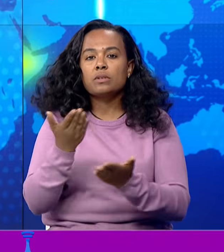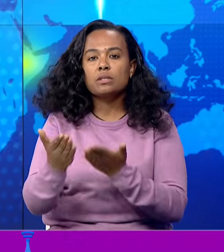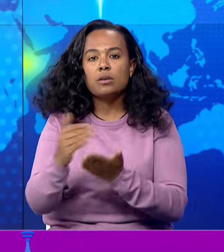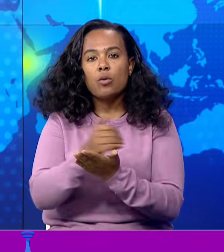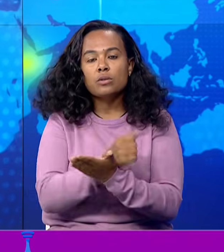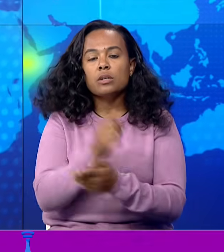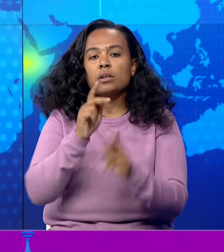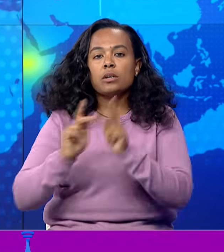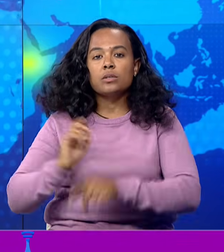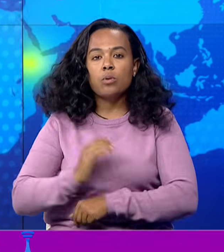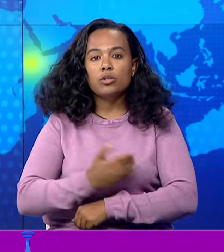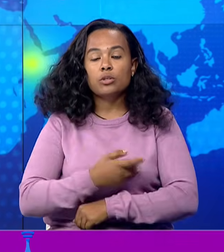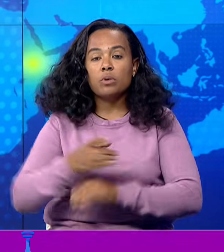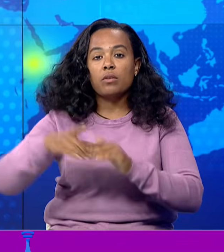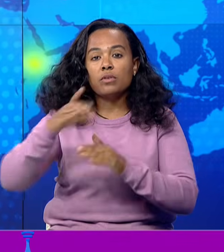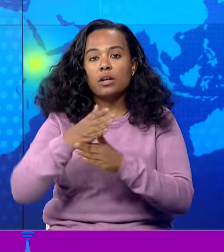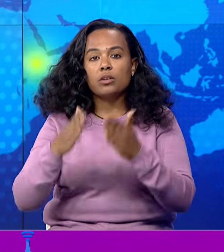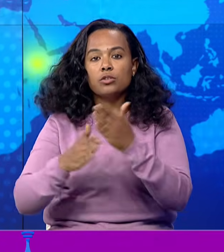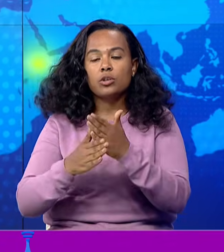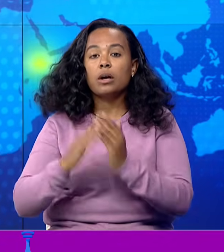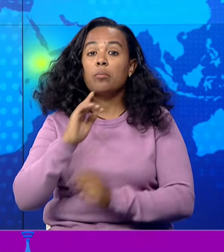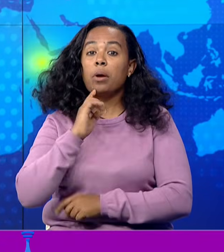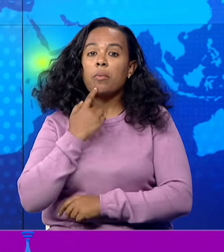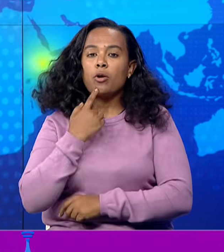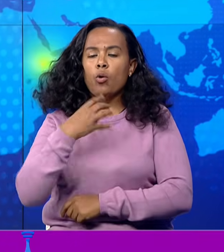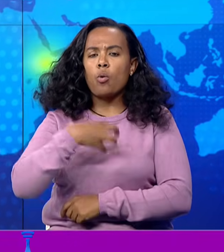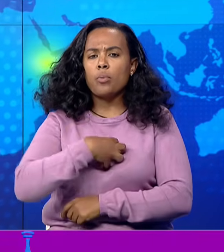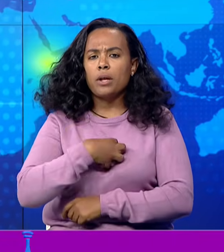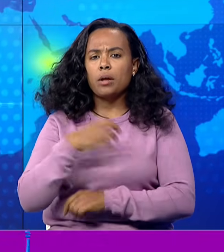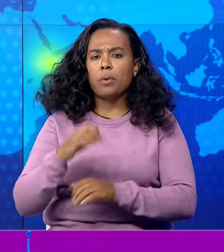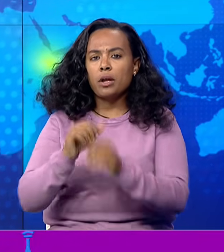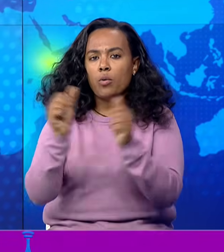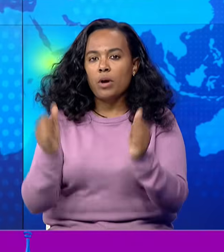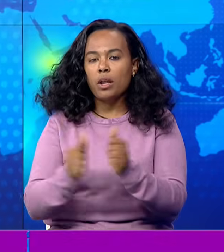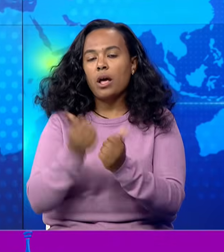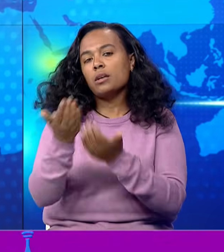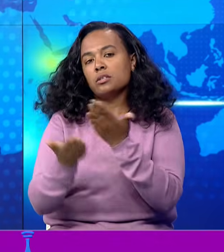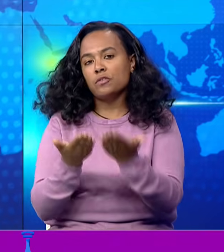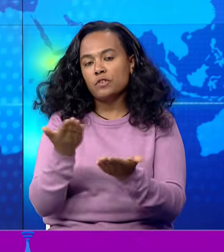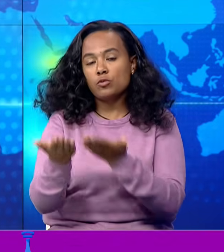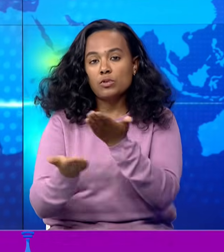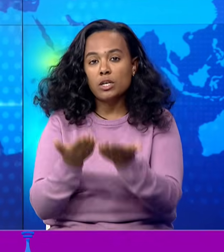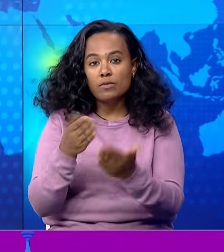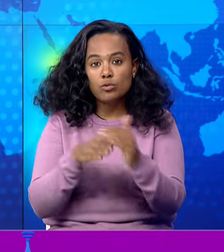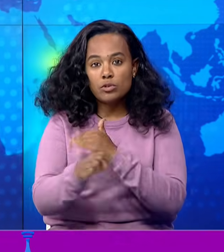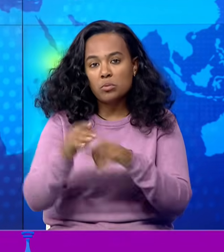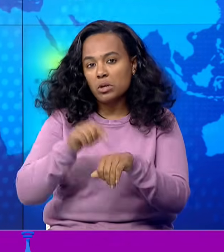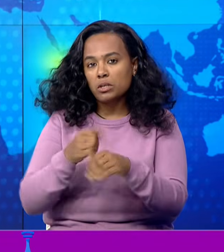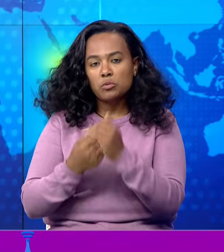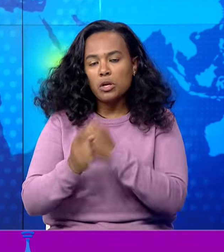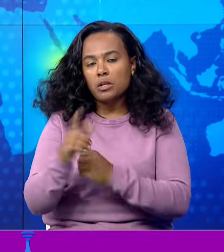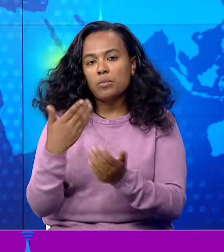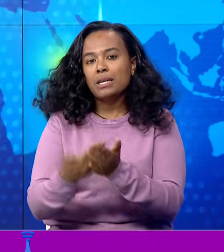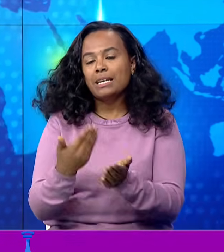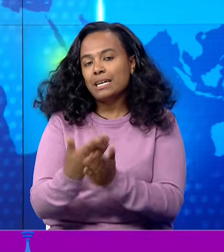ከወሰድክ የህዝባችን በከፍተኛ ደረጃ ከሚያማረረው ኮምፕሌን ከሚያደርግበት ኤሪያ አንዱ ሰርቪስ ነው። ሰርቪስ ውስጥ ደግሞ የጊዜ ብቻ ሳይሆን